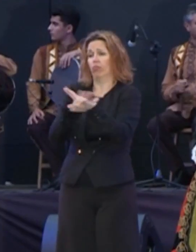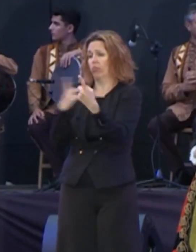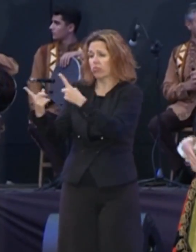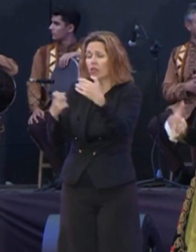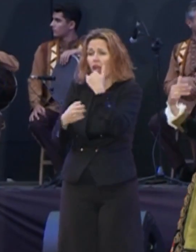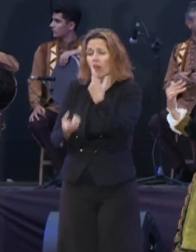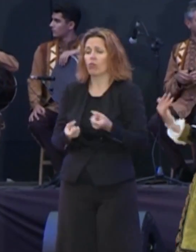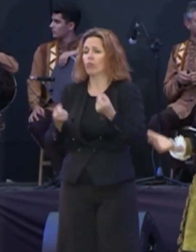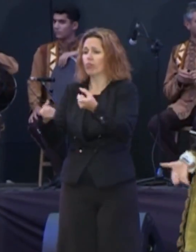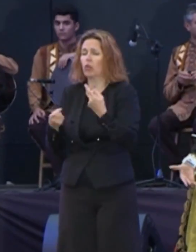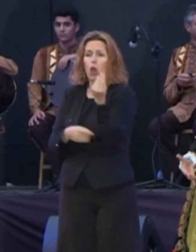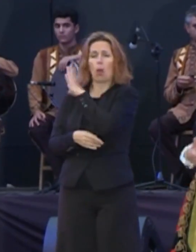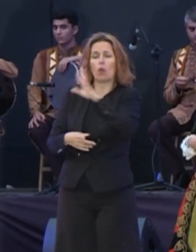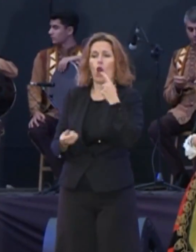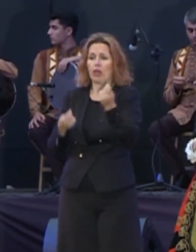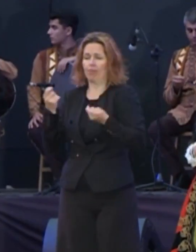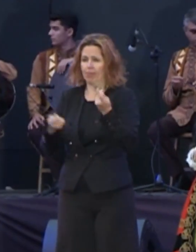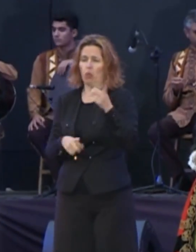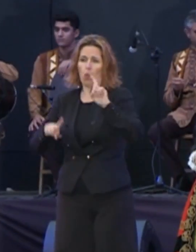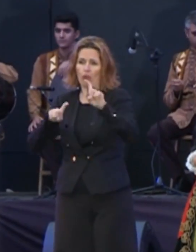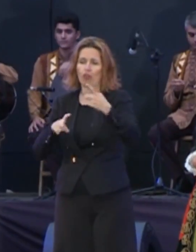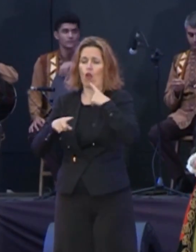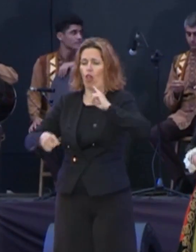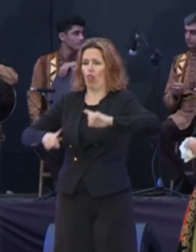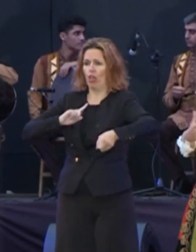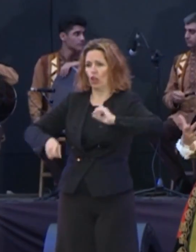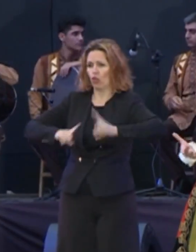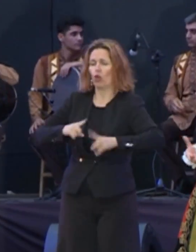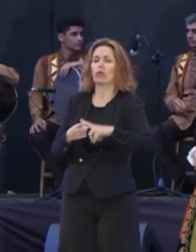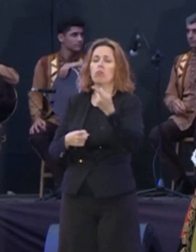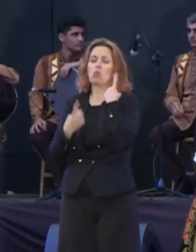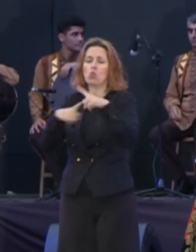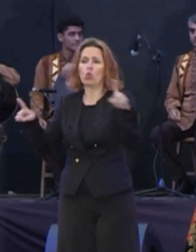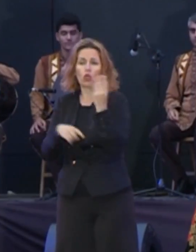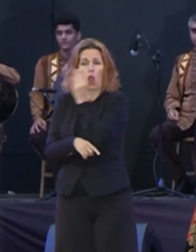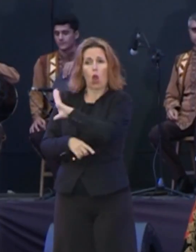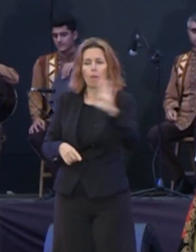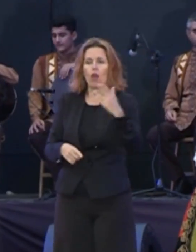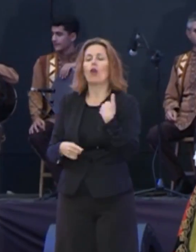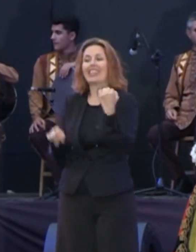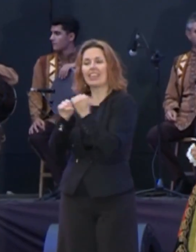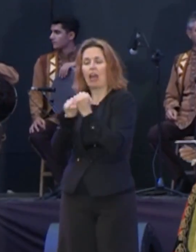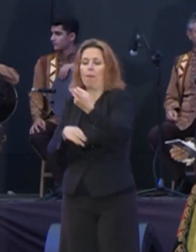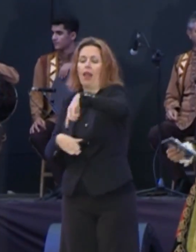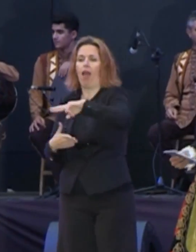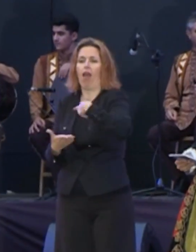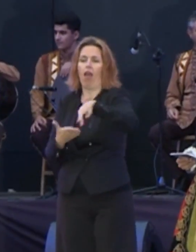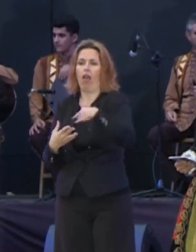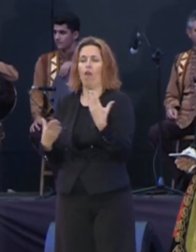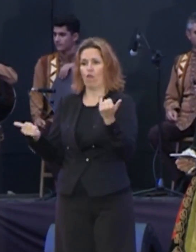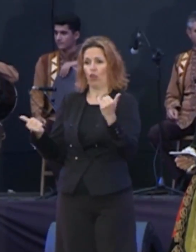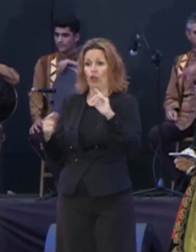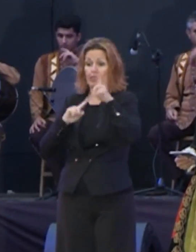pudieran necesitar. Los mejores coreógrafos, los mejores directores, los mejores músicos trabajaban para ellos. Después